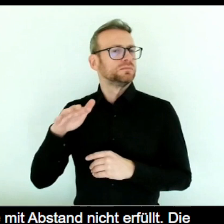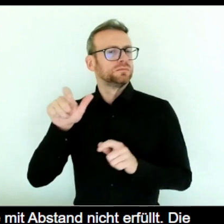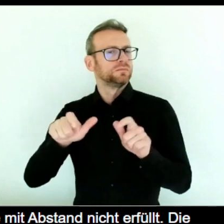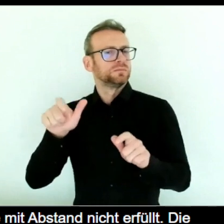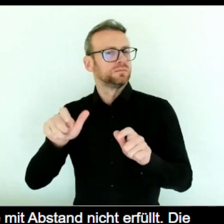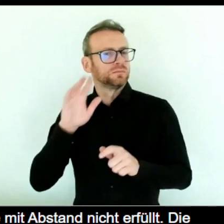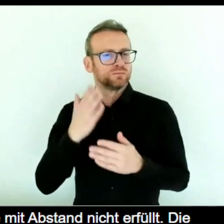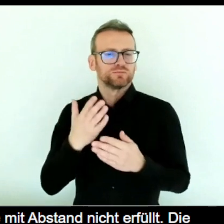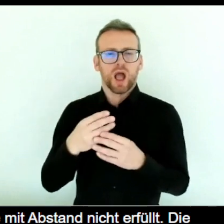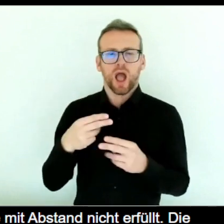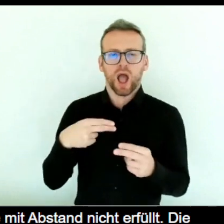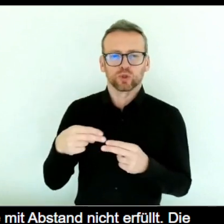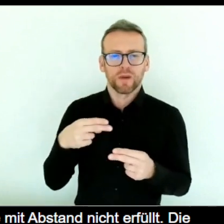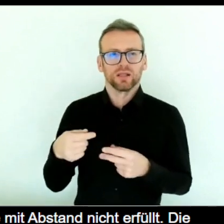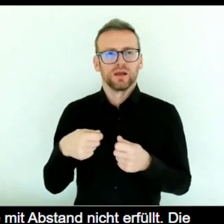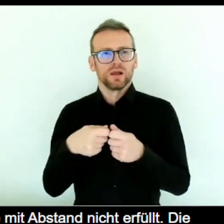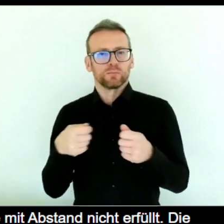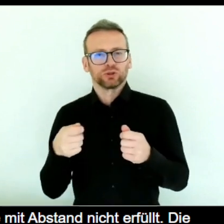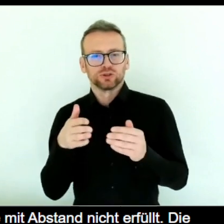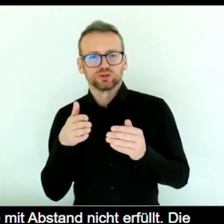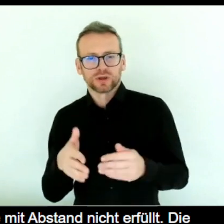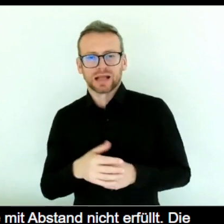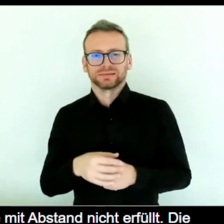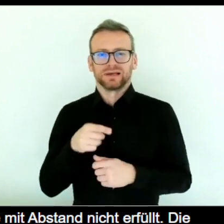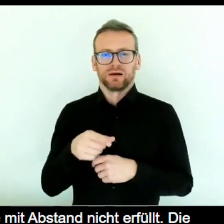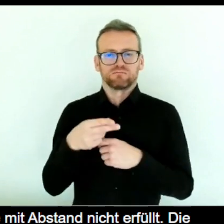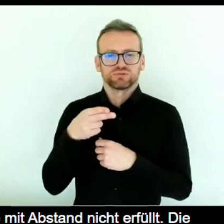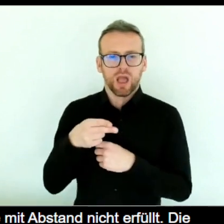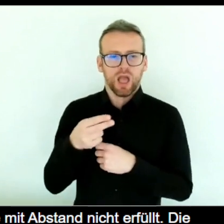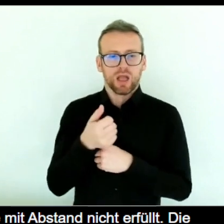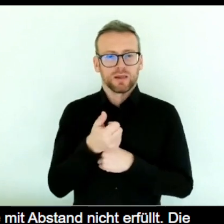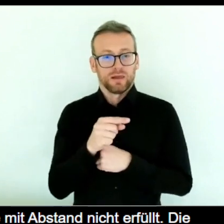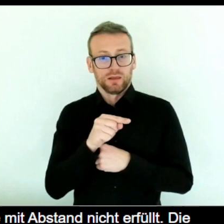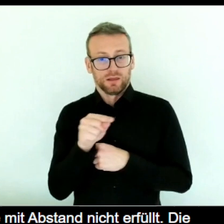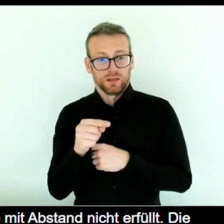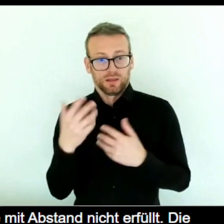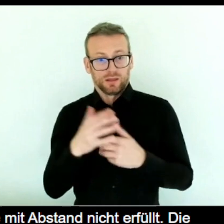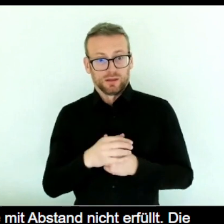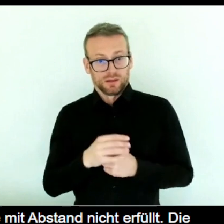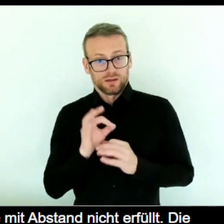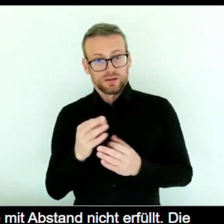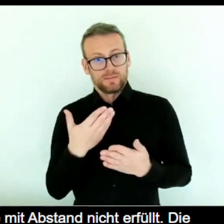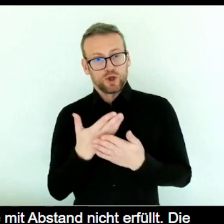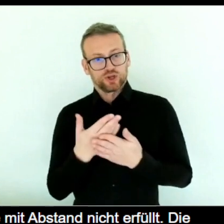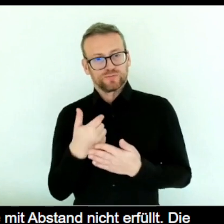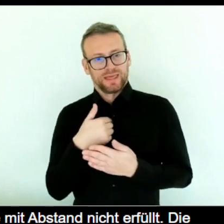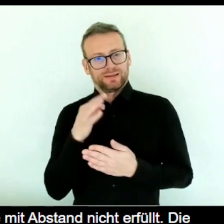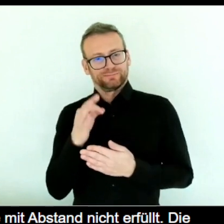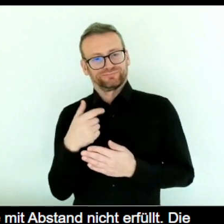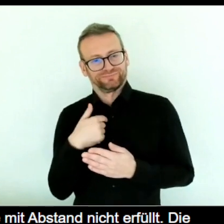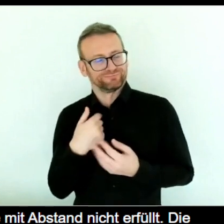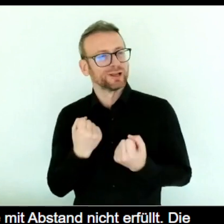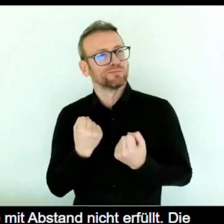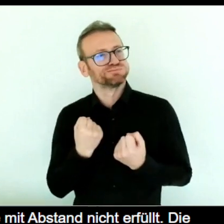Strafzahlungen aushalten. Wenn ihr nicht gut begründen könnt, warum es so ist, wie es ist, als Bayern